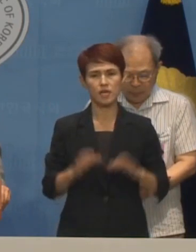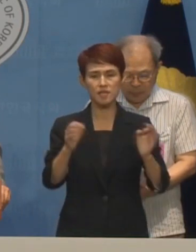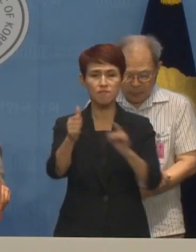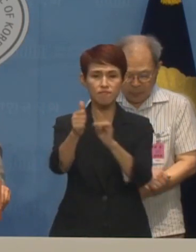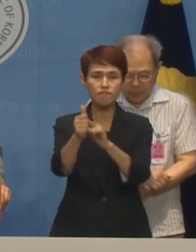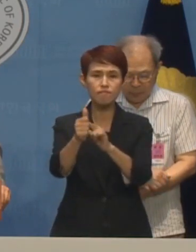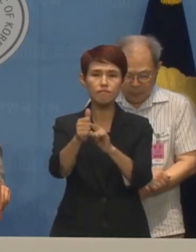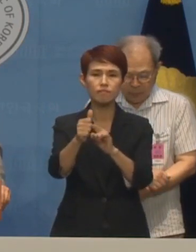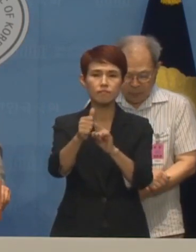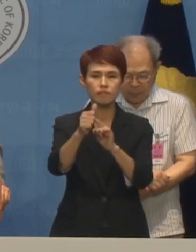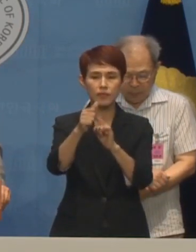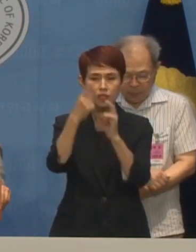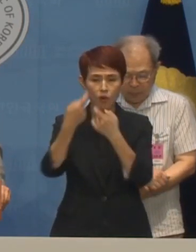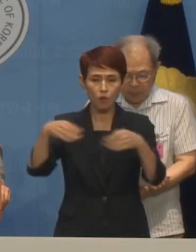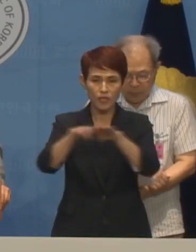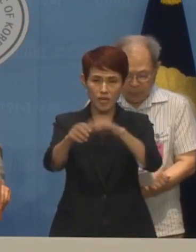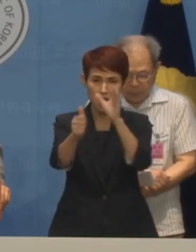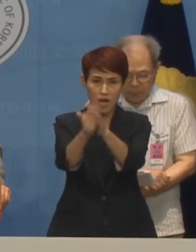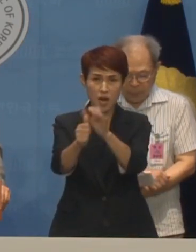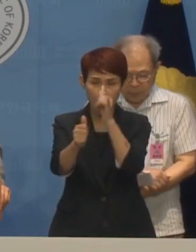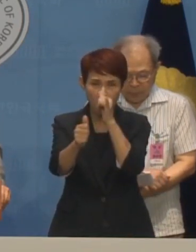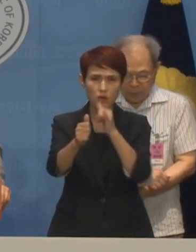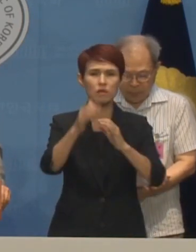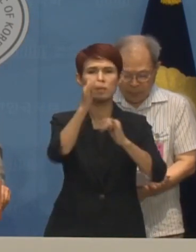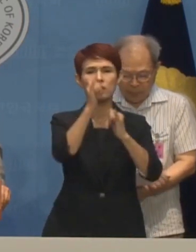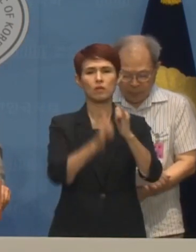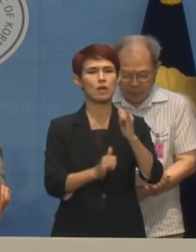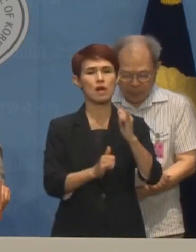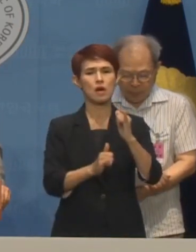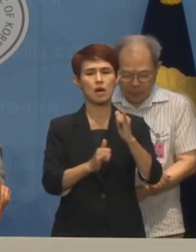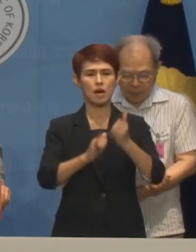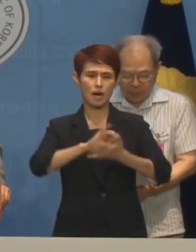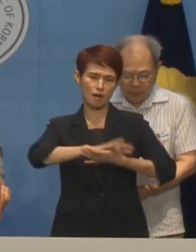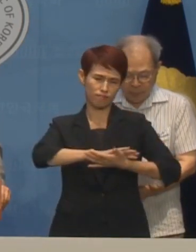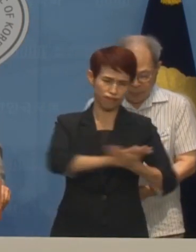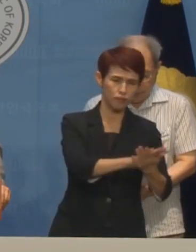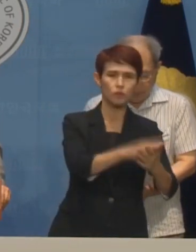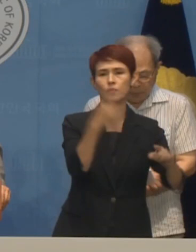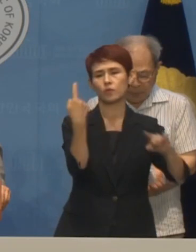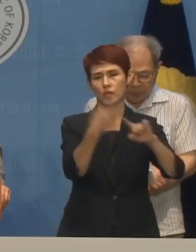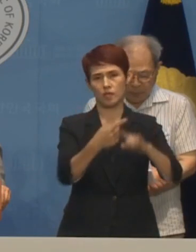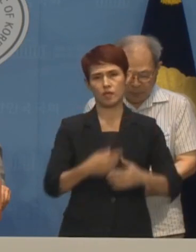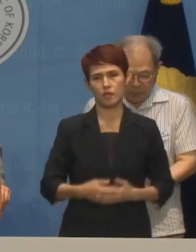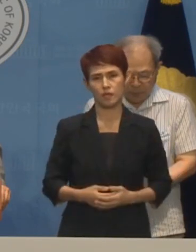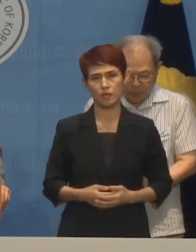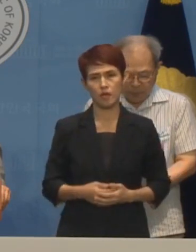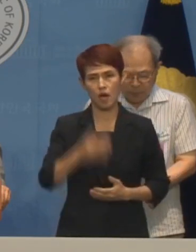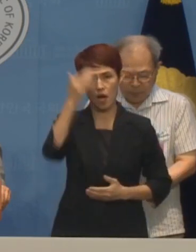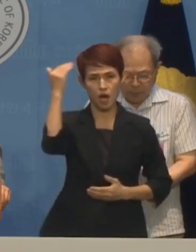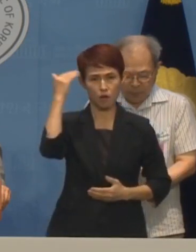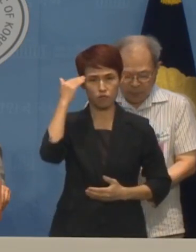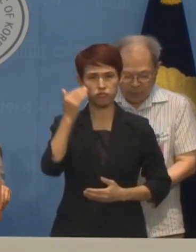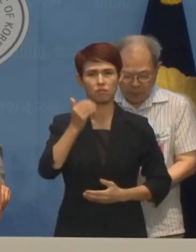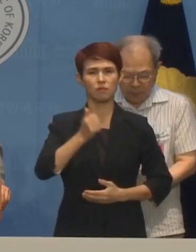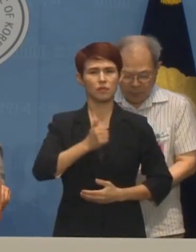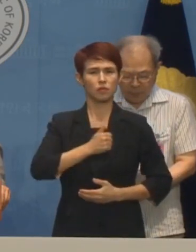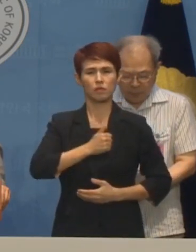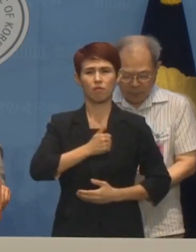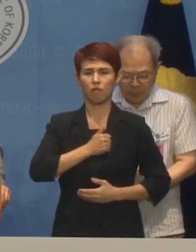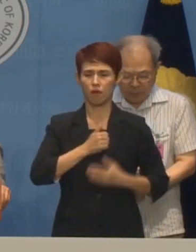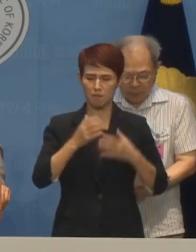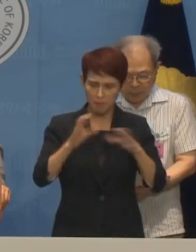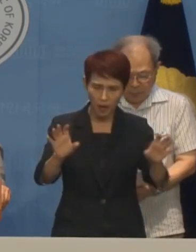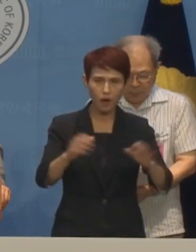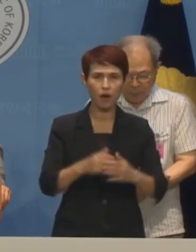임명은 대한민국의 역사의 부정을 넘어선 말살이며 대한민국의 정체성을 어지럽히고